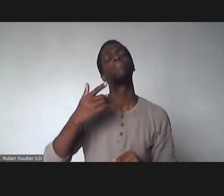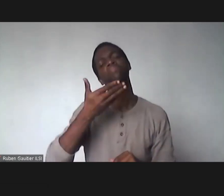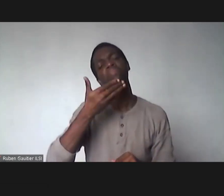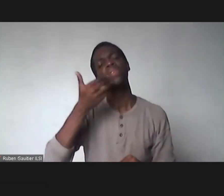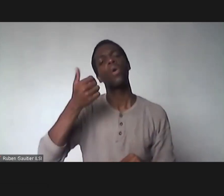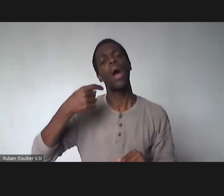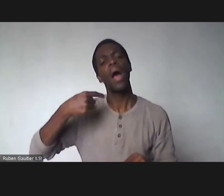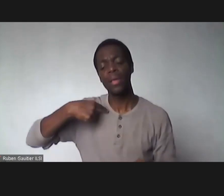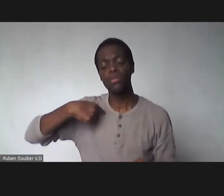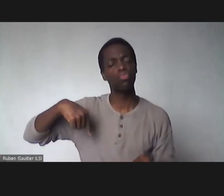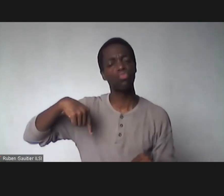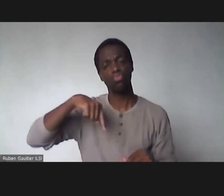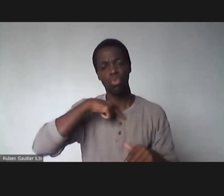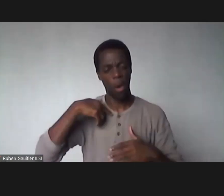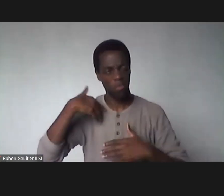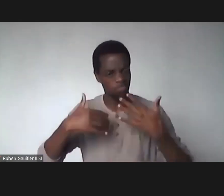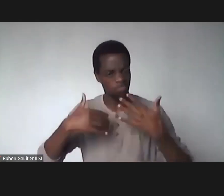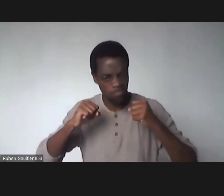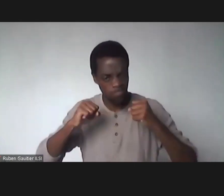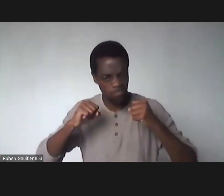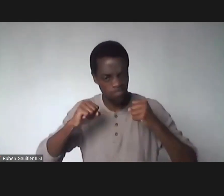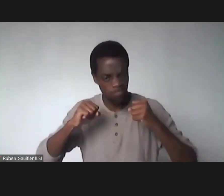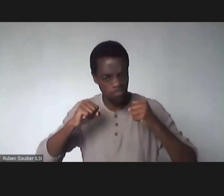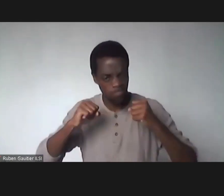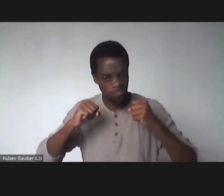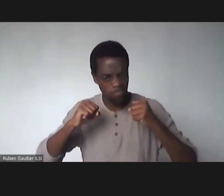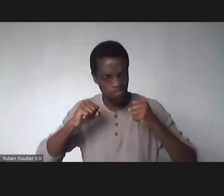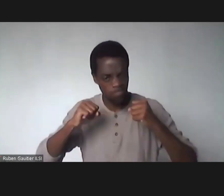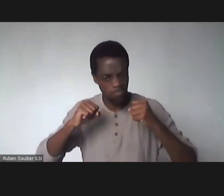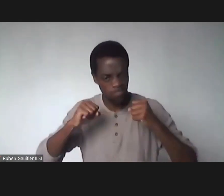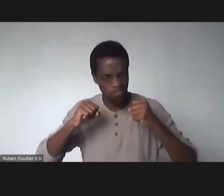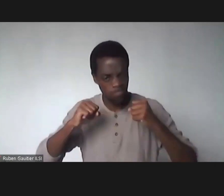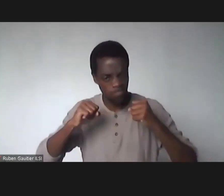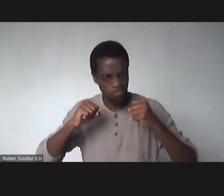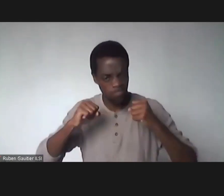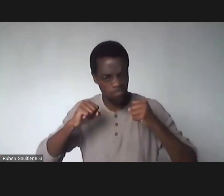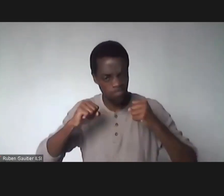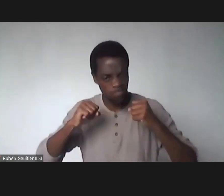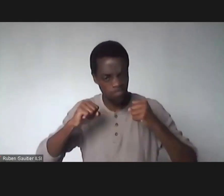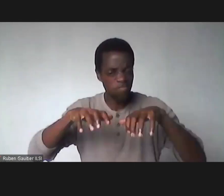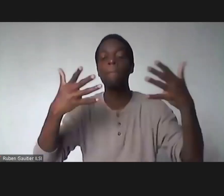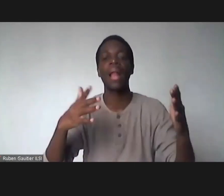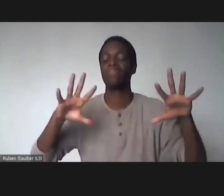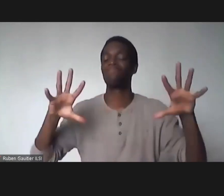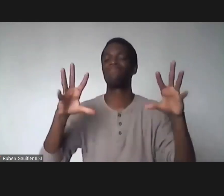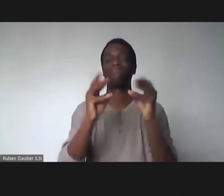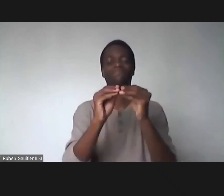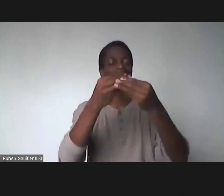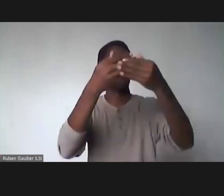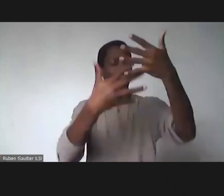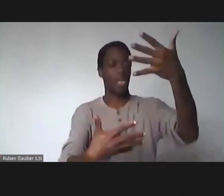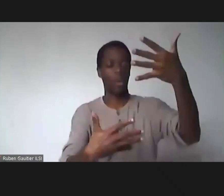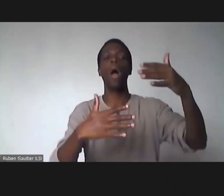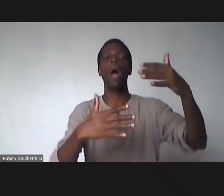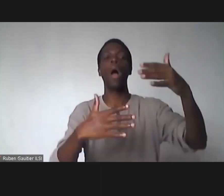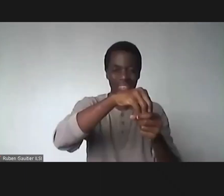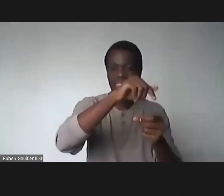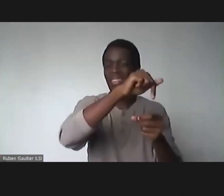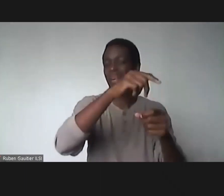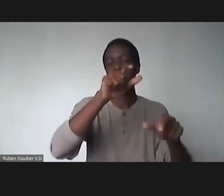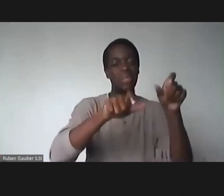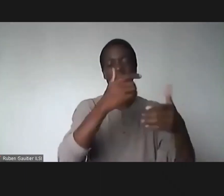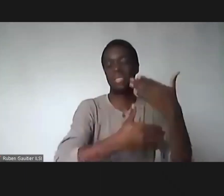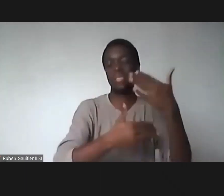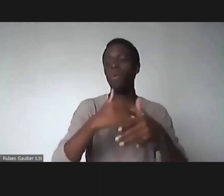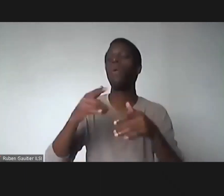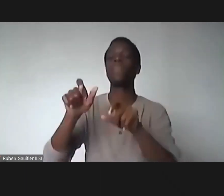en un caso como este ahora, teníamos una situación de emergencia, deberíamos tener informaciones mucho más actualizadas, si tuviésemos un censo